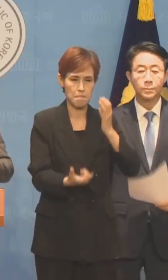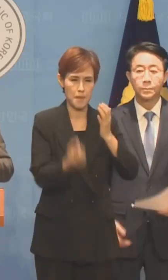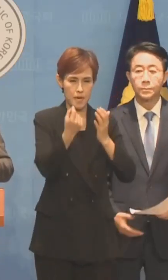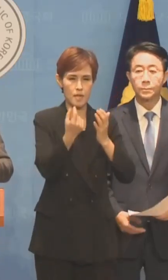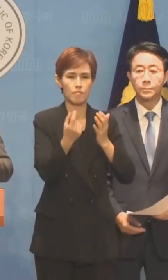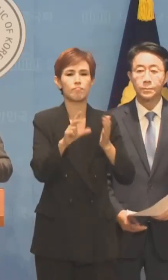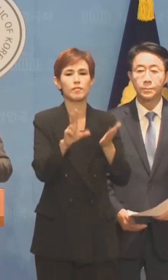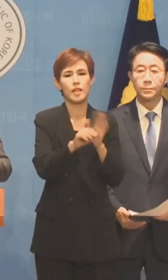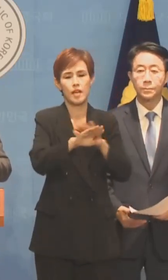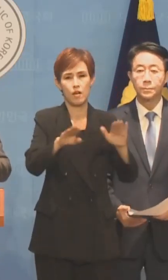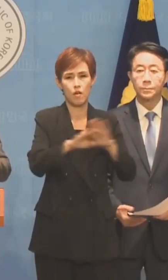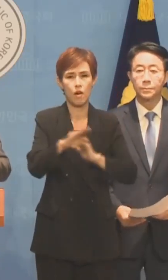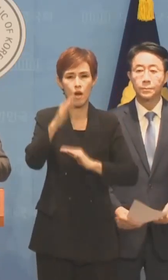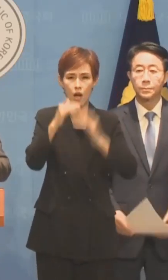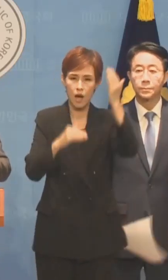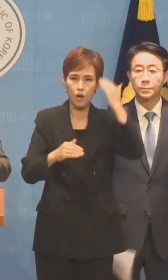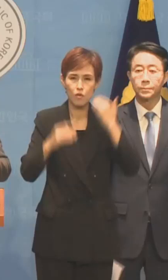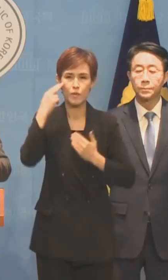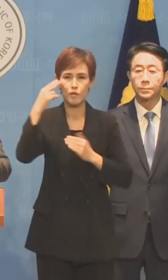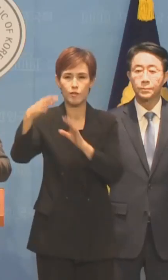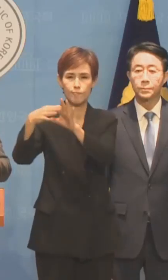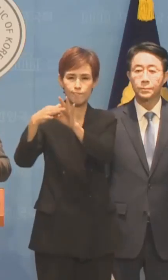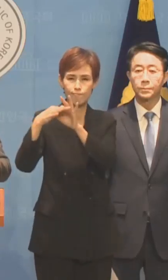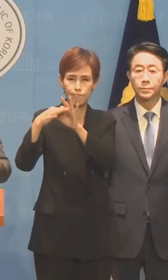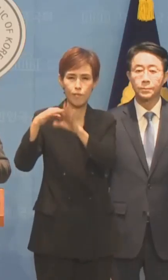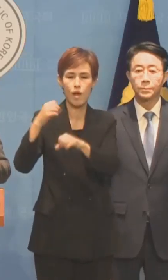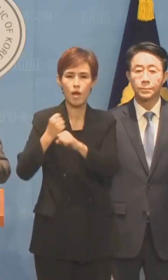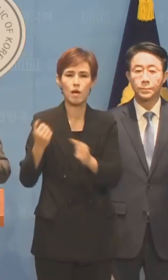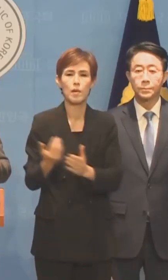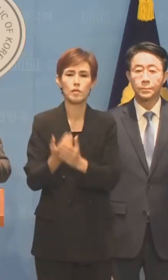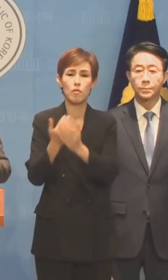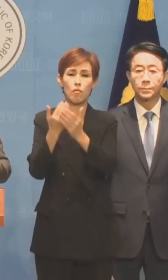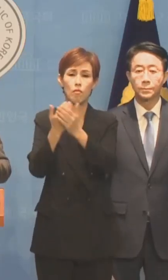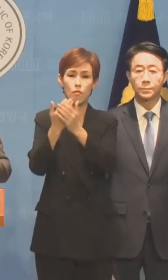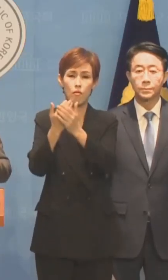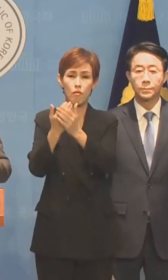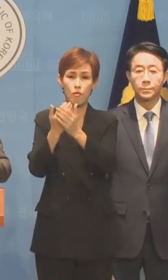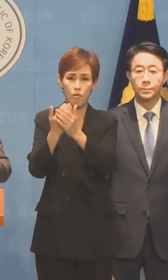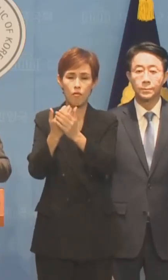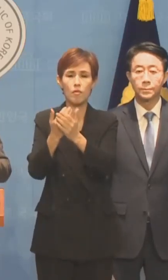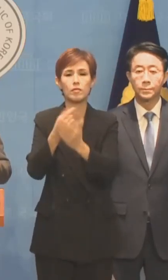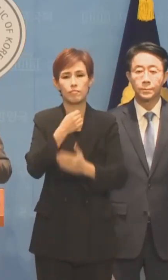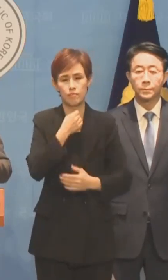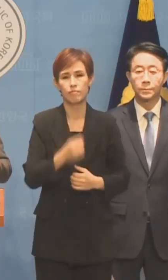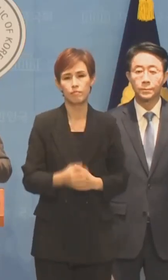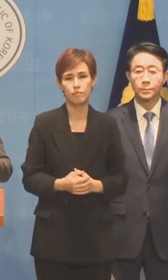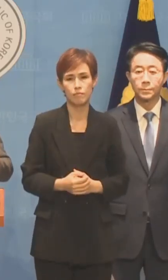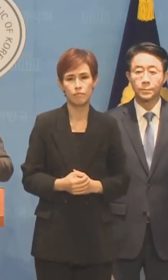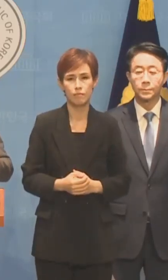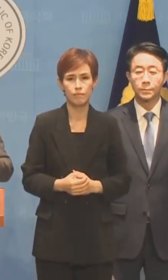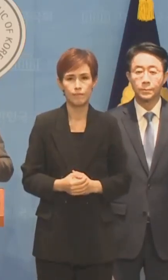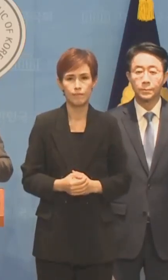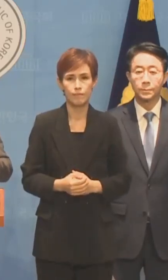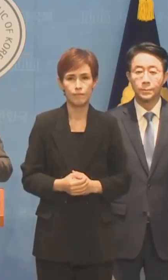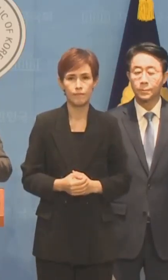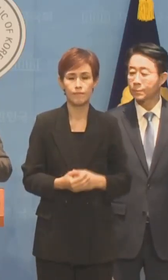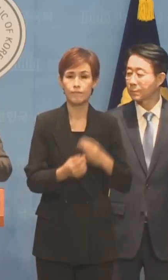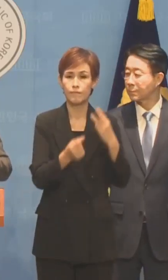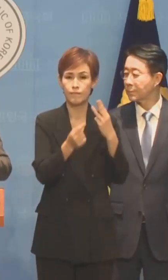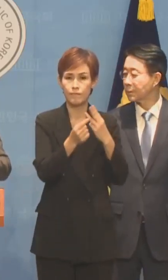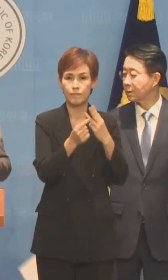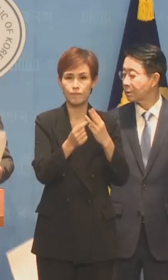수습하고 한미동맹을 더욱 굳건히 유지하며 발전시켜 나갈 확고한 입장을 가지고 있다.